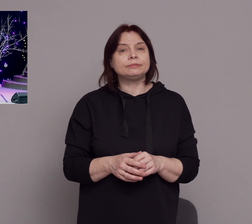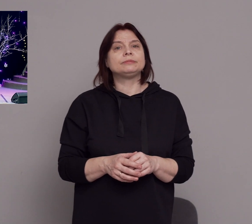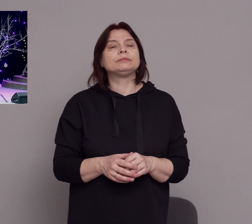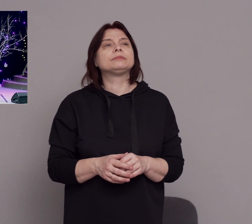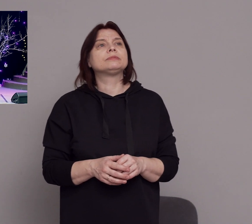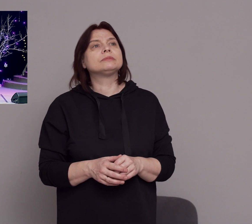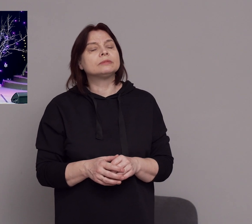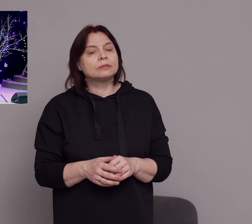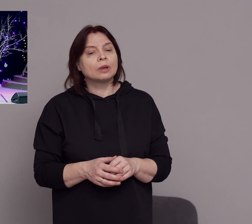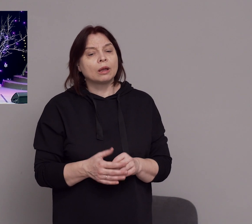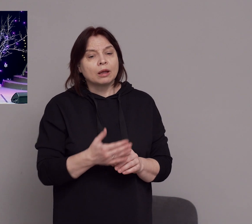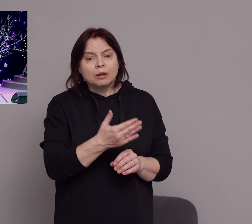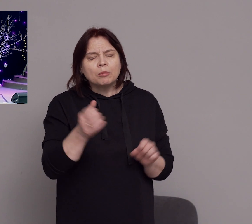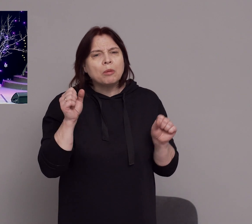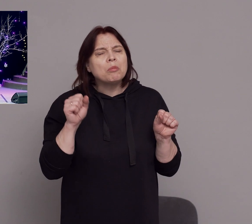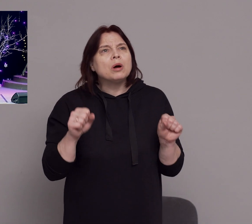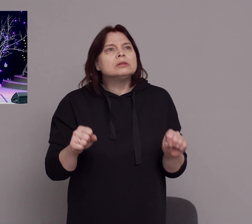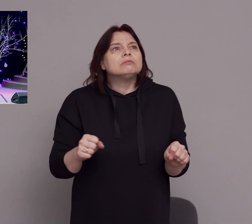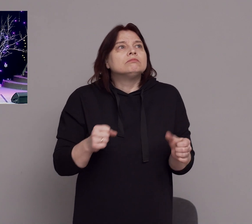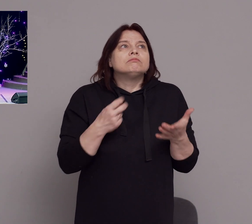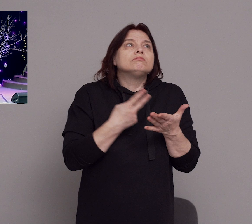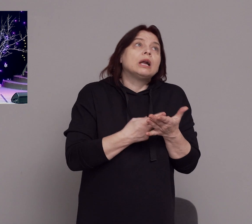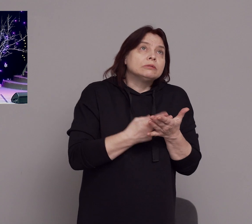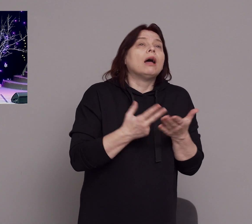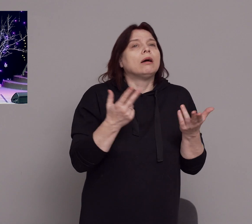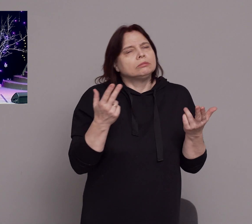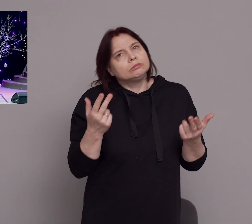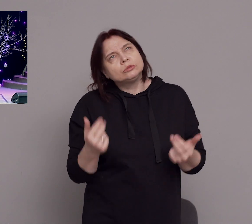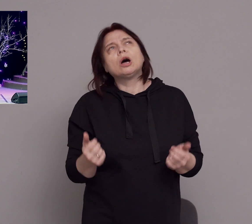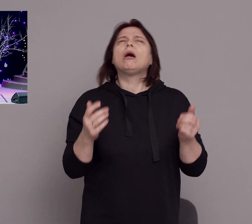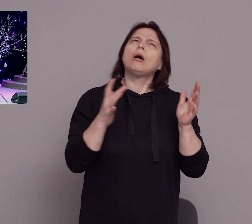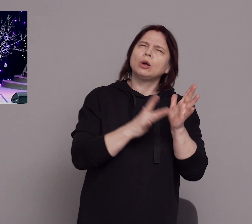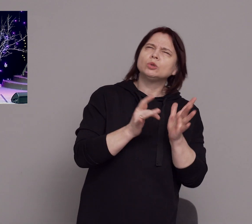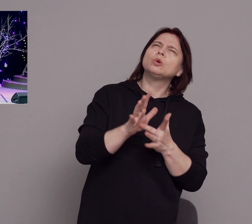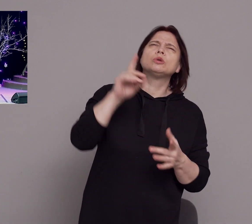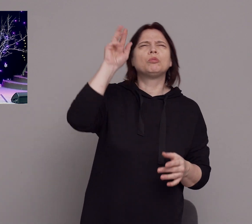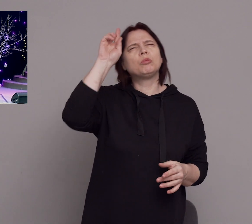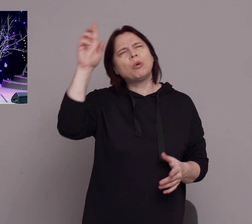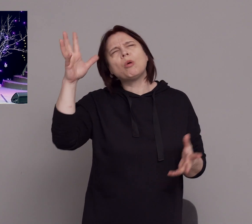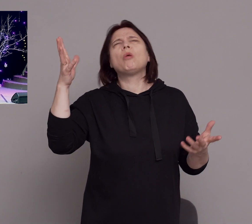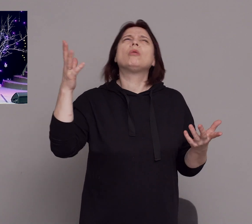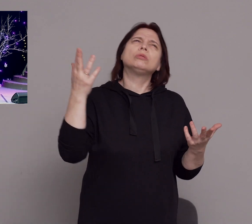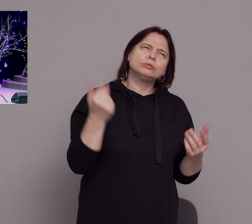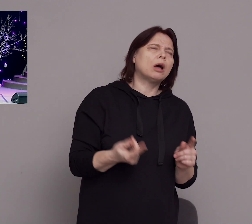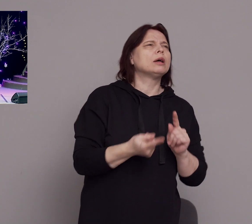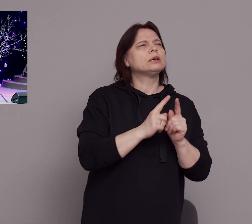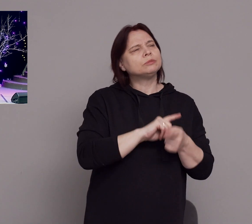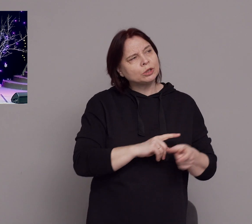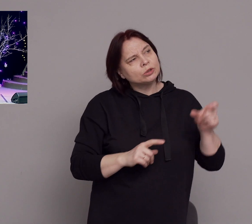себе, что да, Он воплотился, но все это остается для нас не более, чем просто какой-то системой, чем какой-то схемой, чем